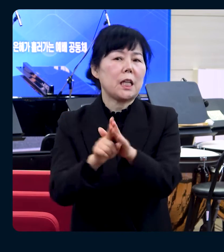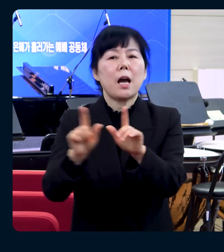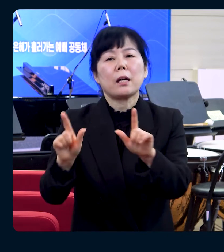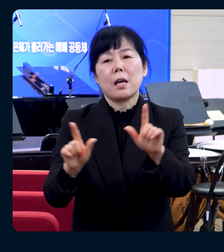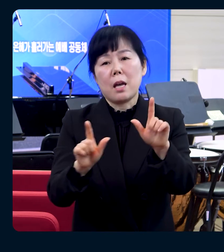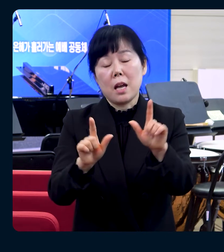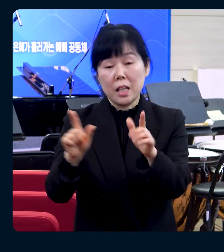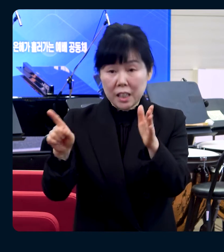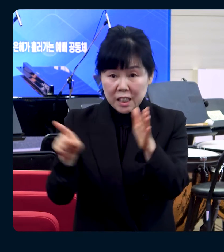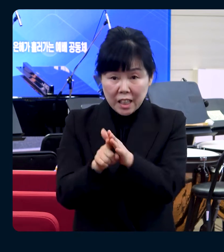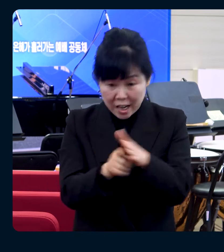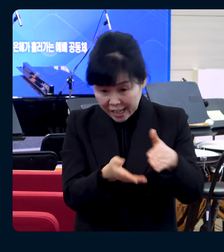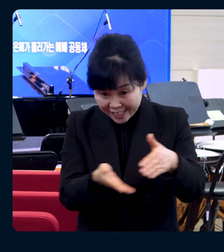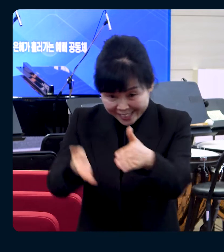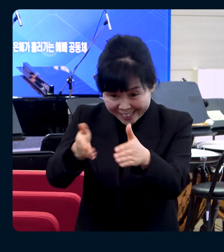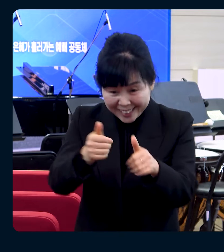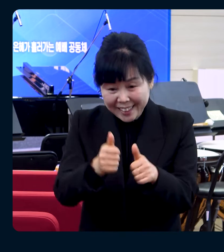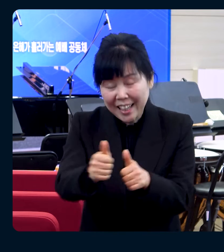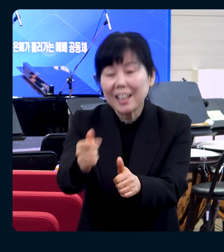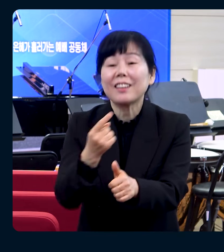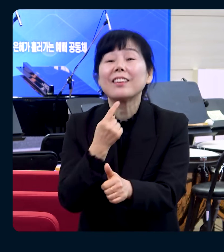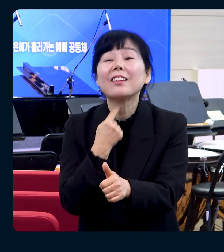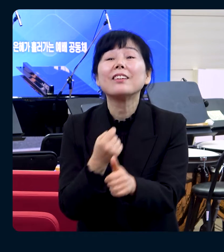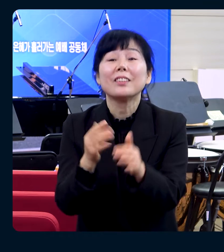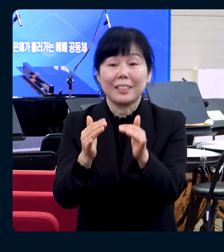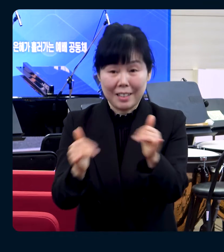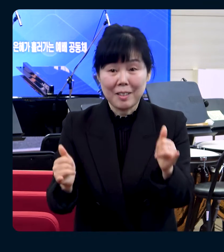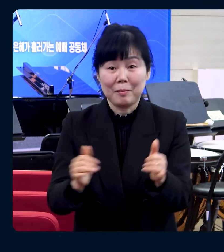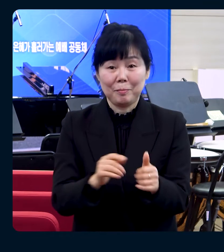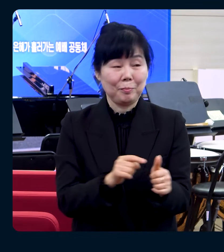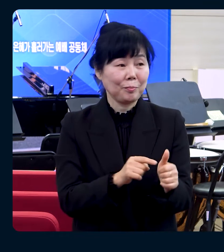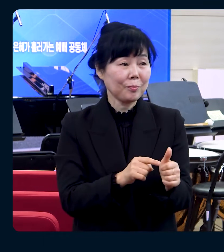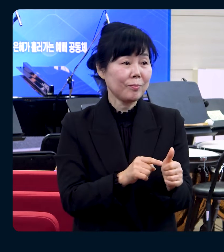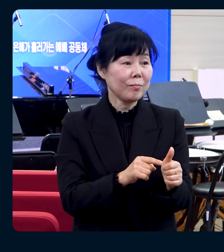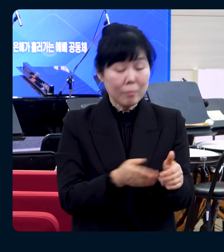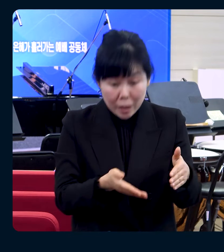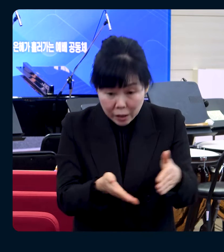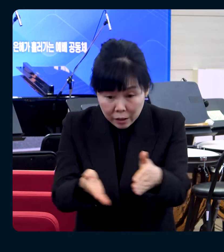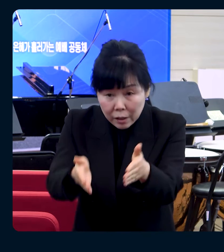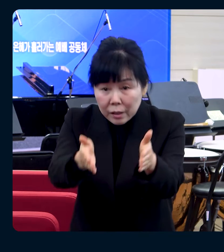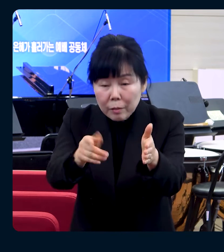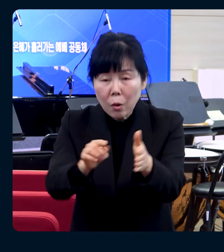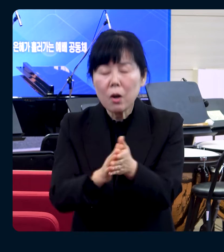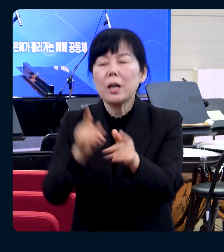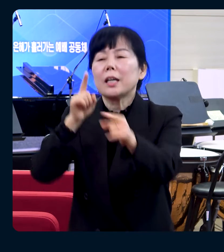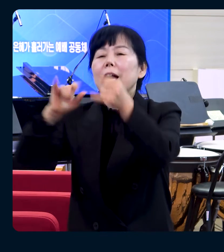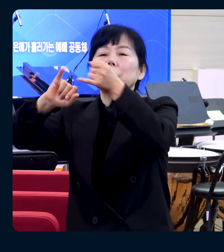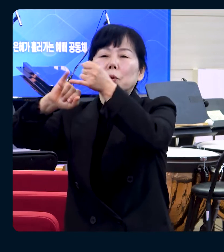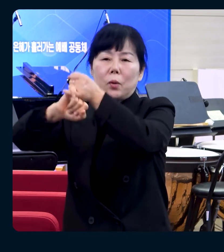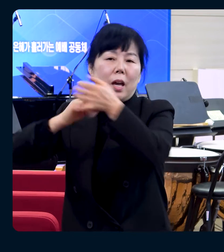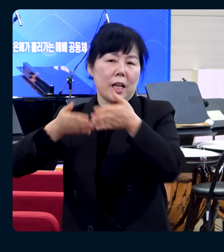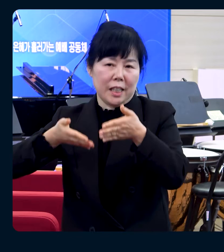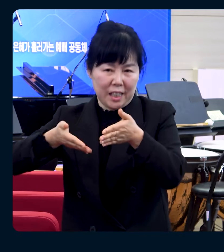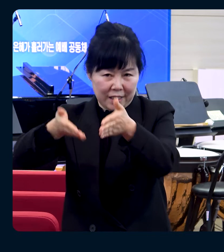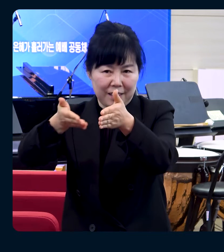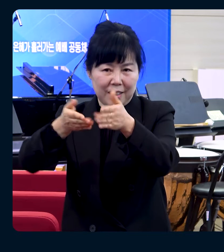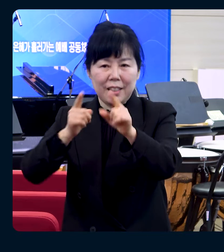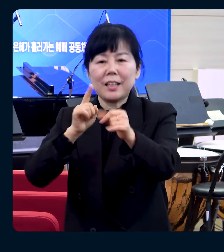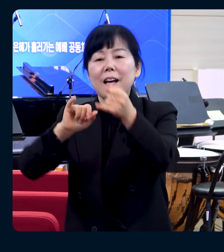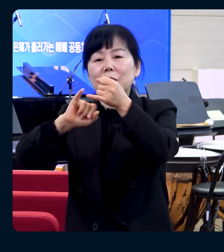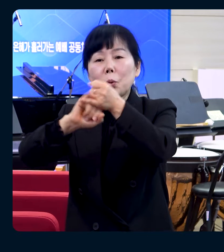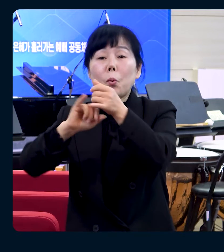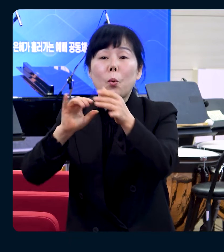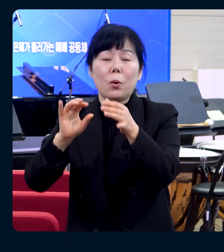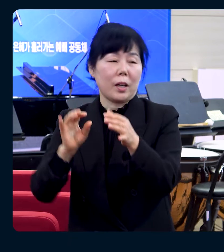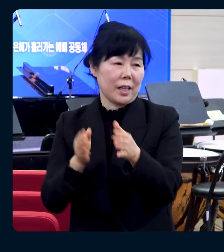신앙의 길을 걷는 그런 것이었다. 그 길이 어떤 길이냐? 그것이 바로 언약의 길이다 하는 것이죠. 언약의